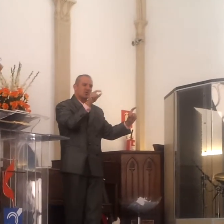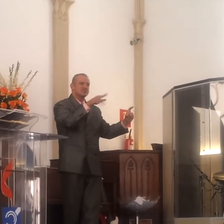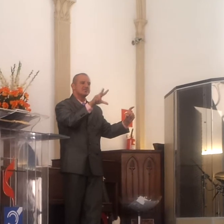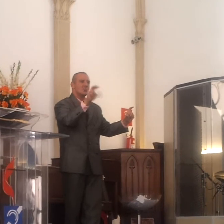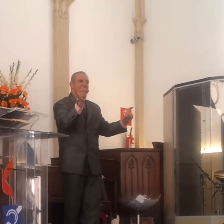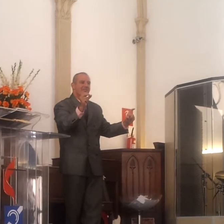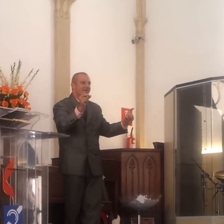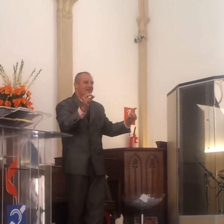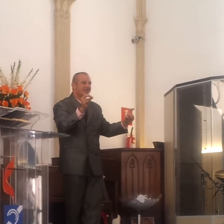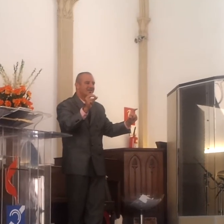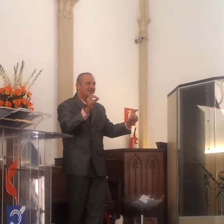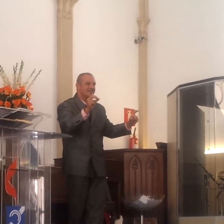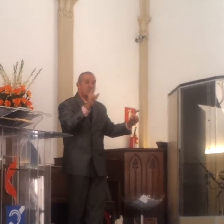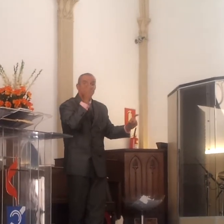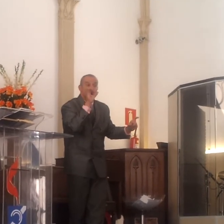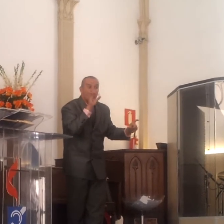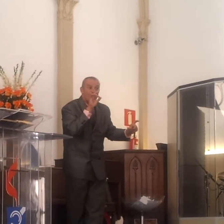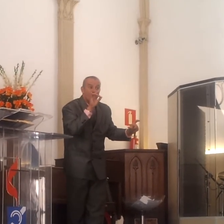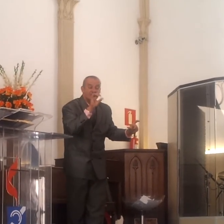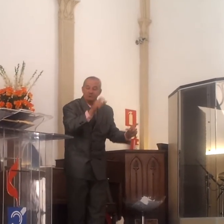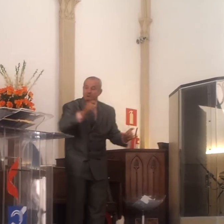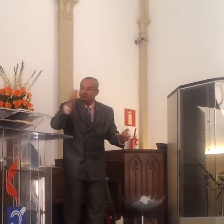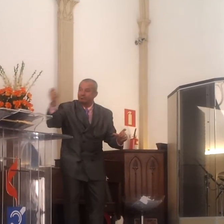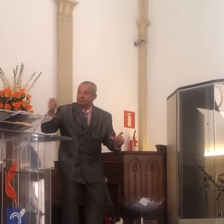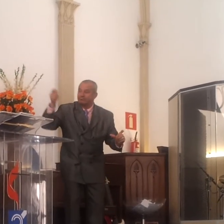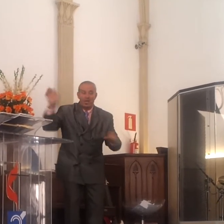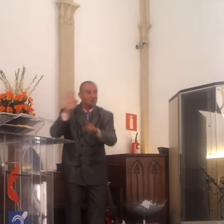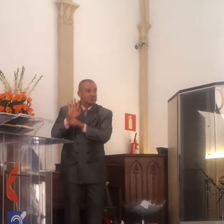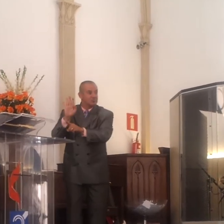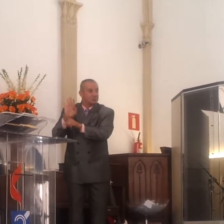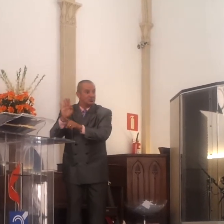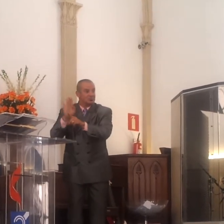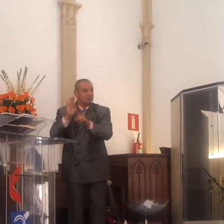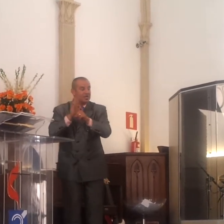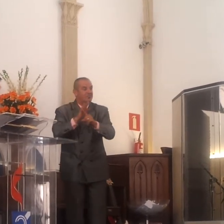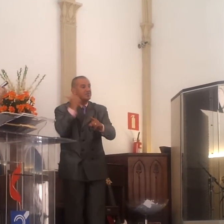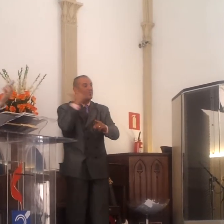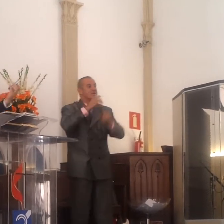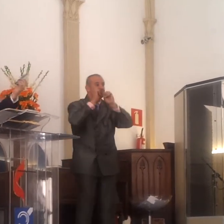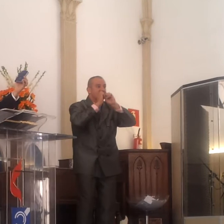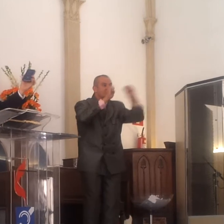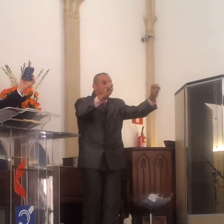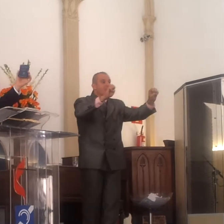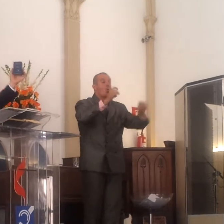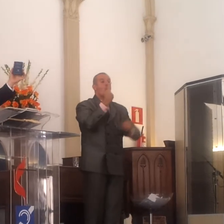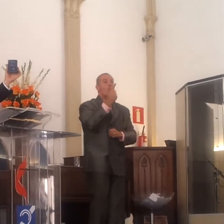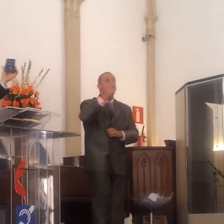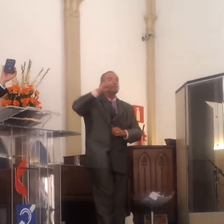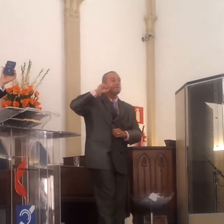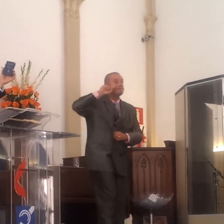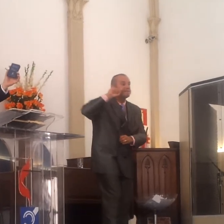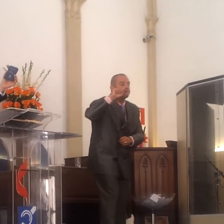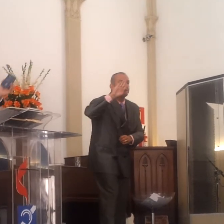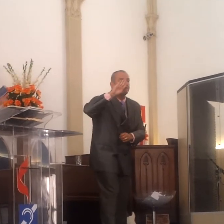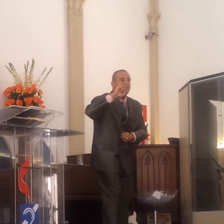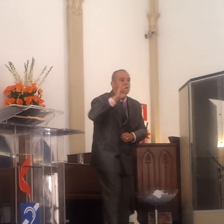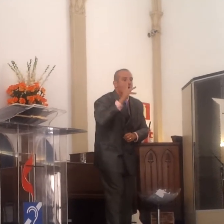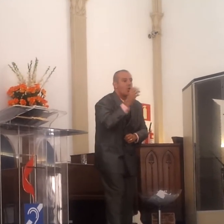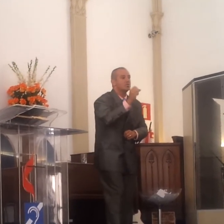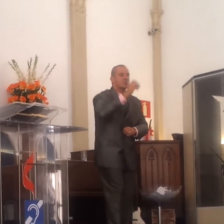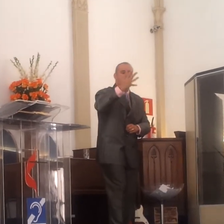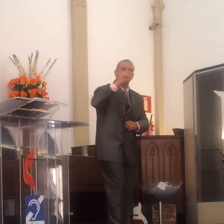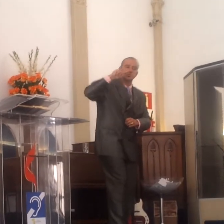R$2,50. E você pode alcançar qualquer pessoa em redor do mundo. Mais de 1,4 bilhão de novos testamentos